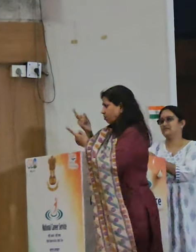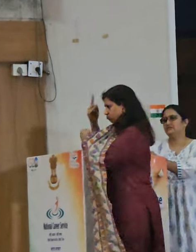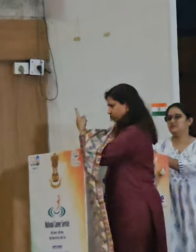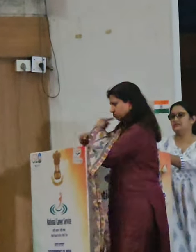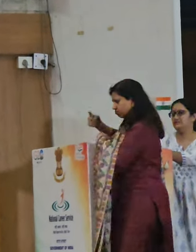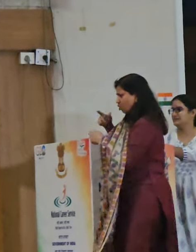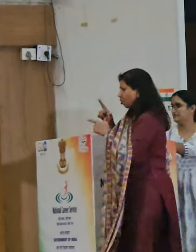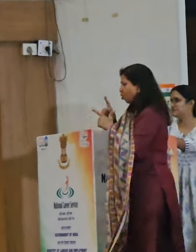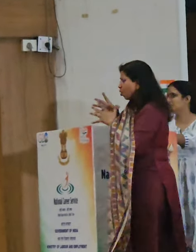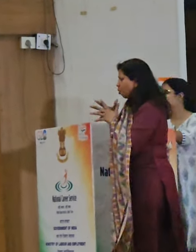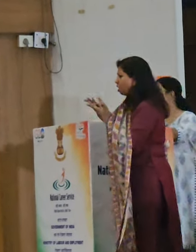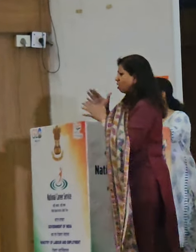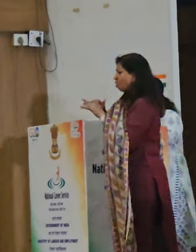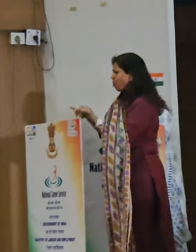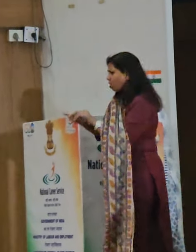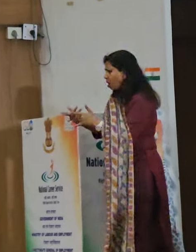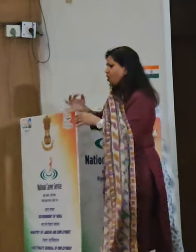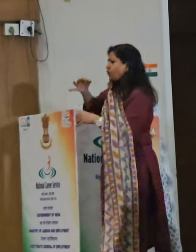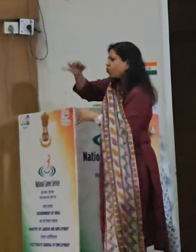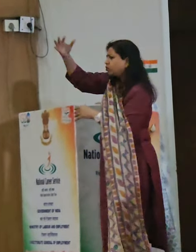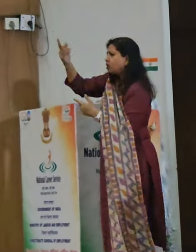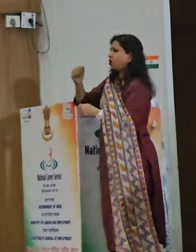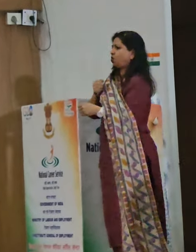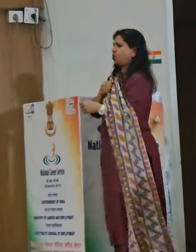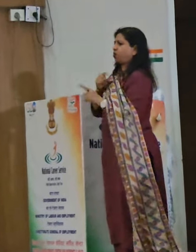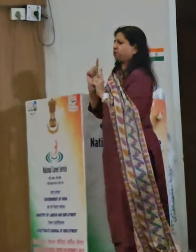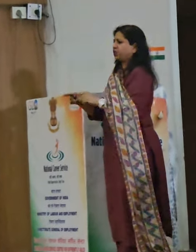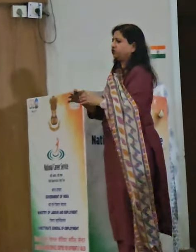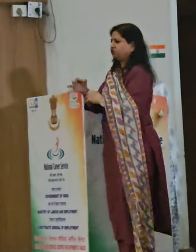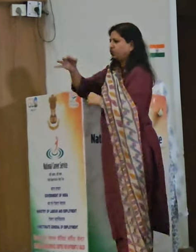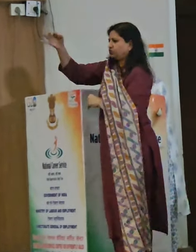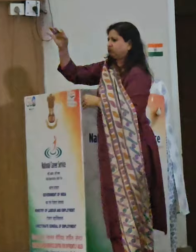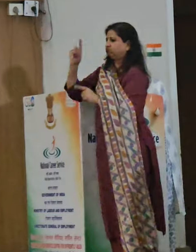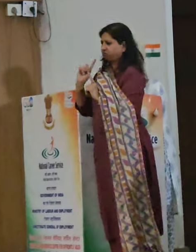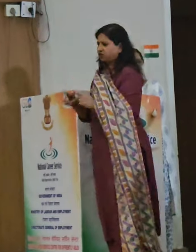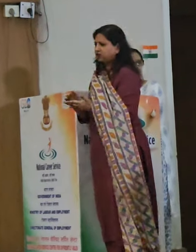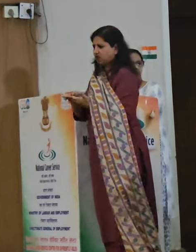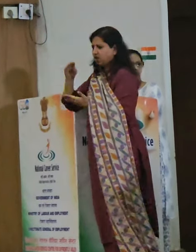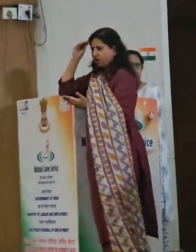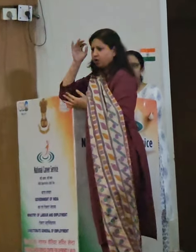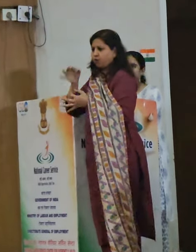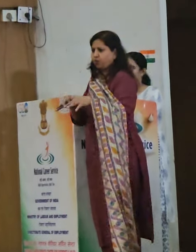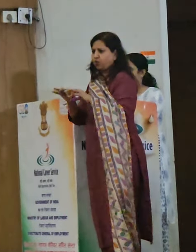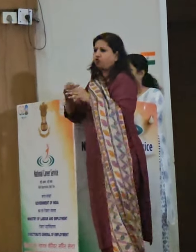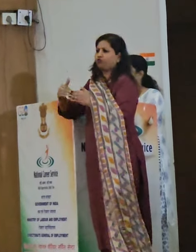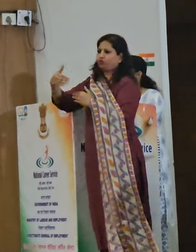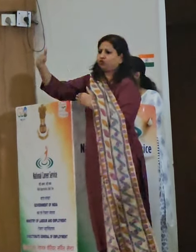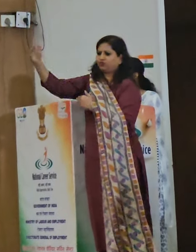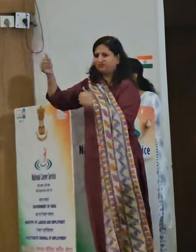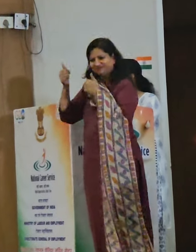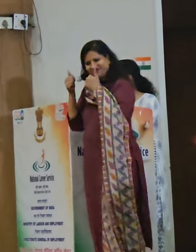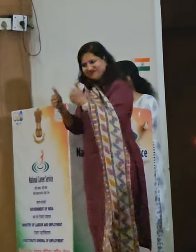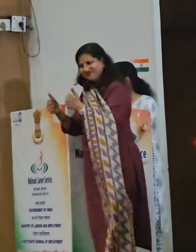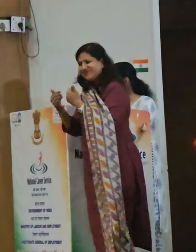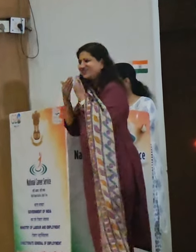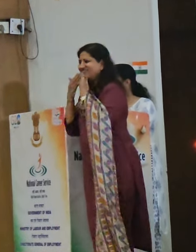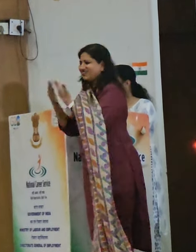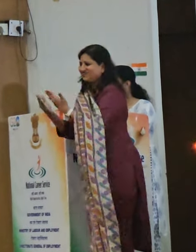बी क्यों यूज किया जाता है, या आप कभी इस चीजों के शिकार हो जाते हैं, पर अगर सही रास्ता नहीं मिलता है चीजों से निकलने का, तो ये आपके फ्यूचर के लिए